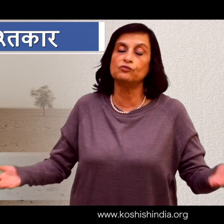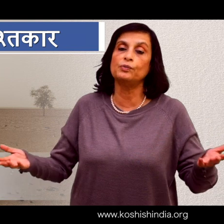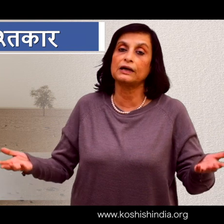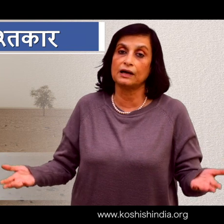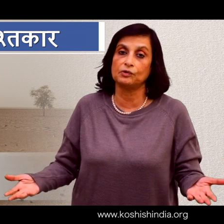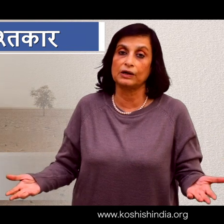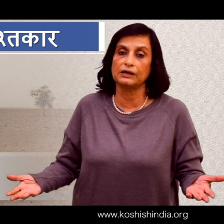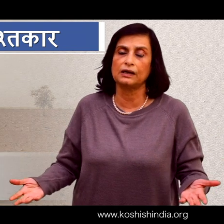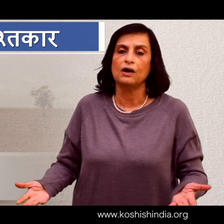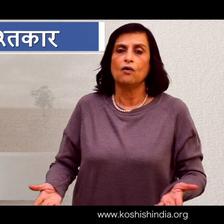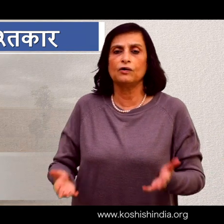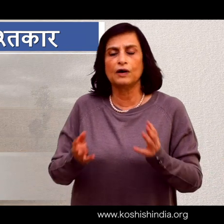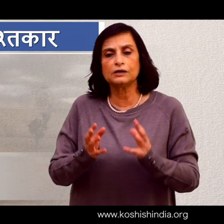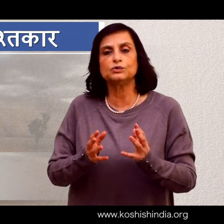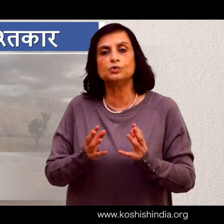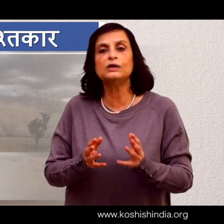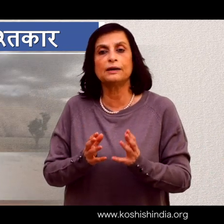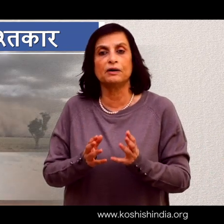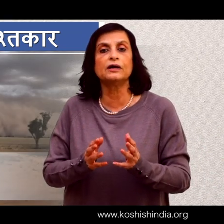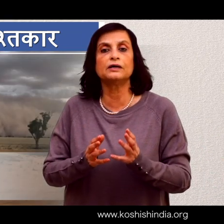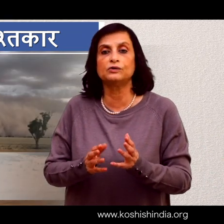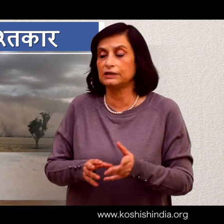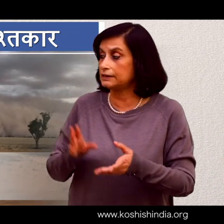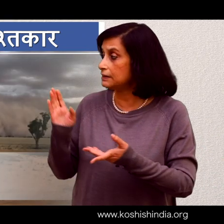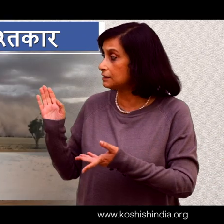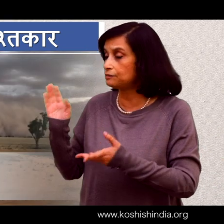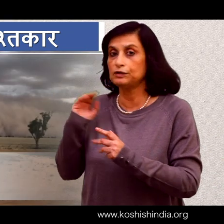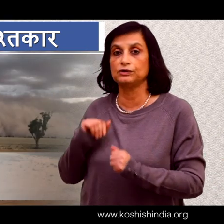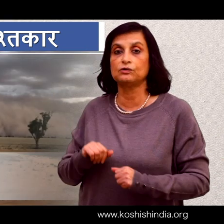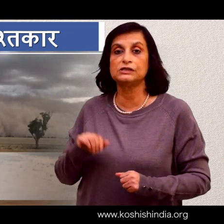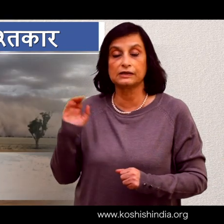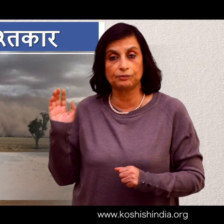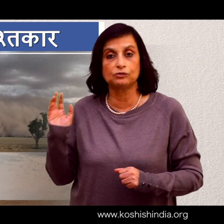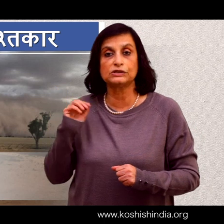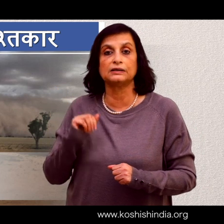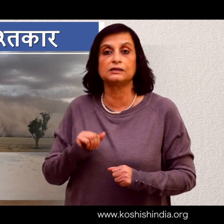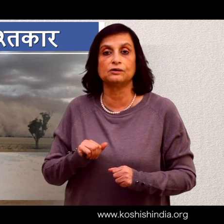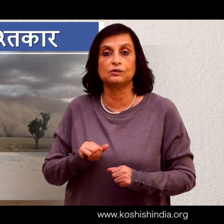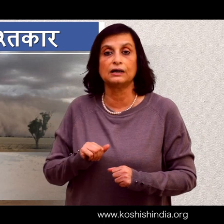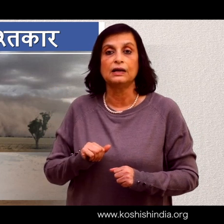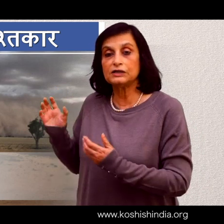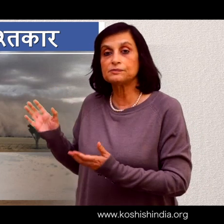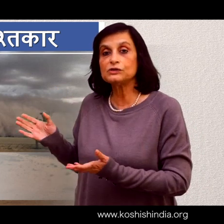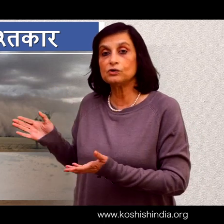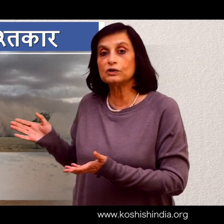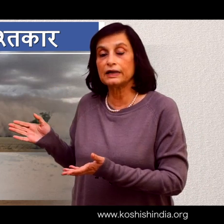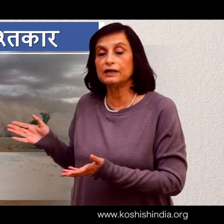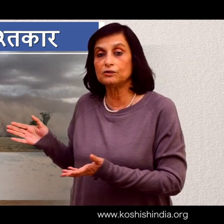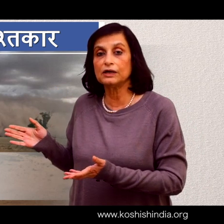बंजरहोगईहै ;औरवहांजोधूलभरीआंधियांउठतीथीं ,इसतस्वीरकोदेखिए,इससे आपको वहां